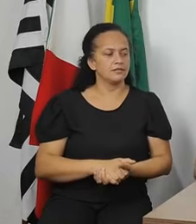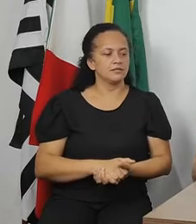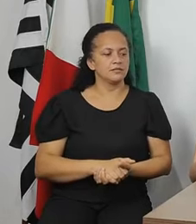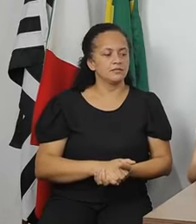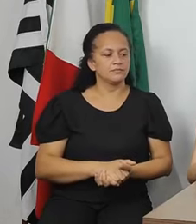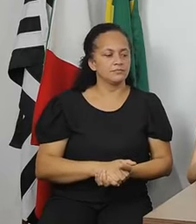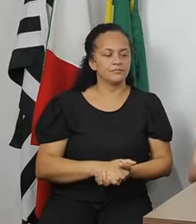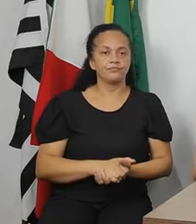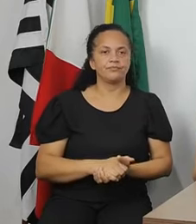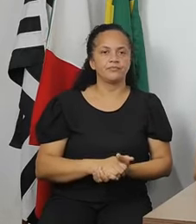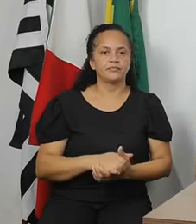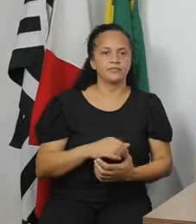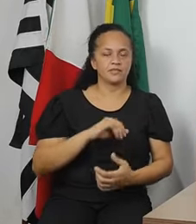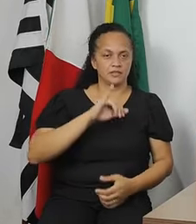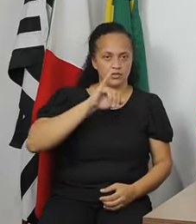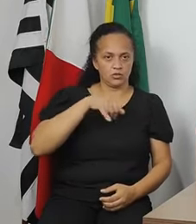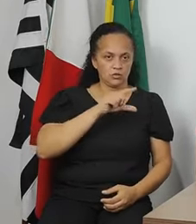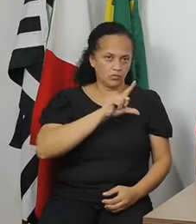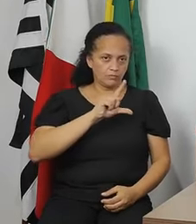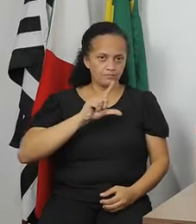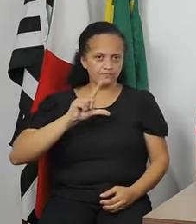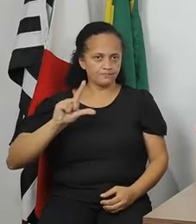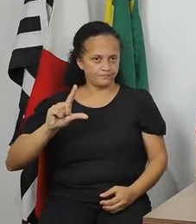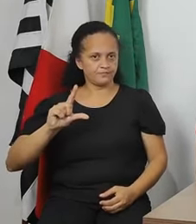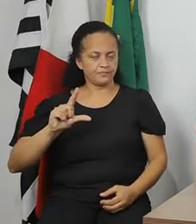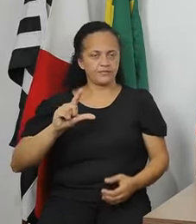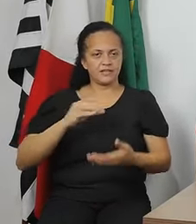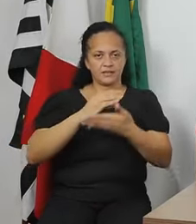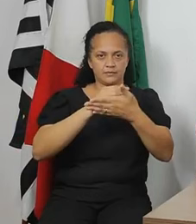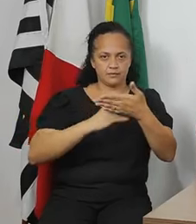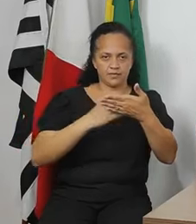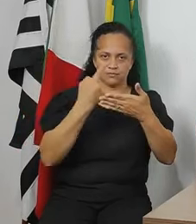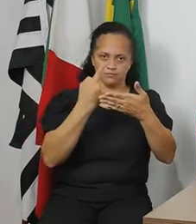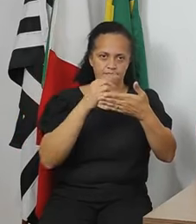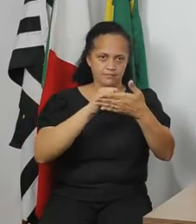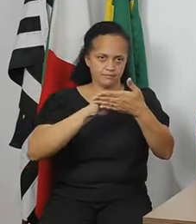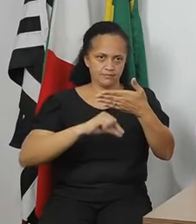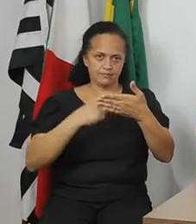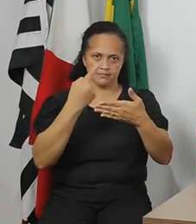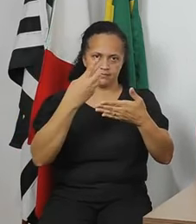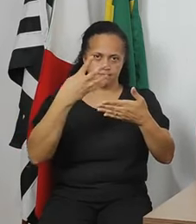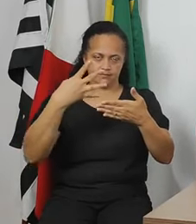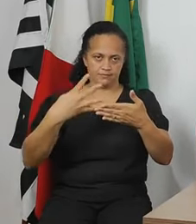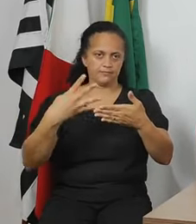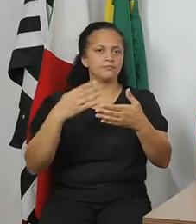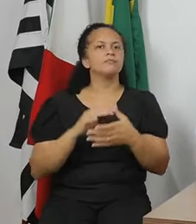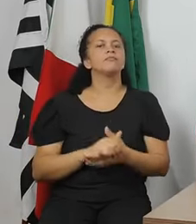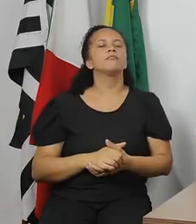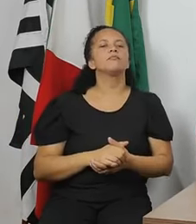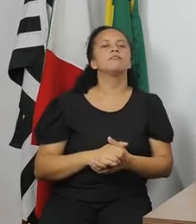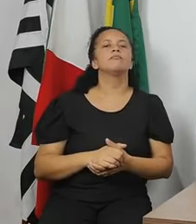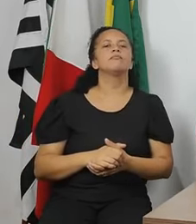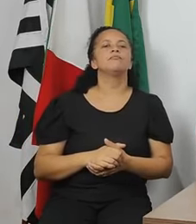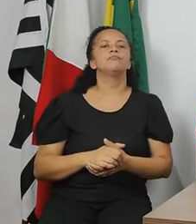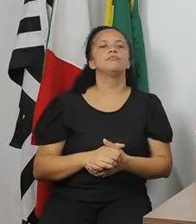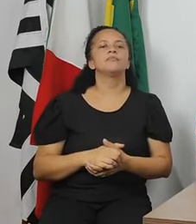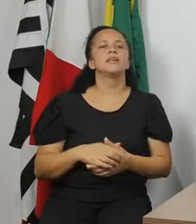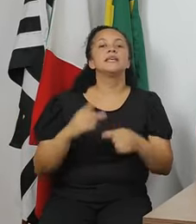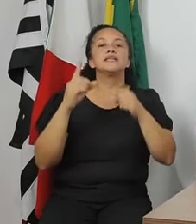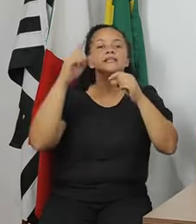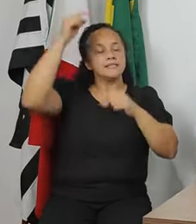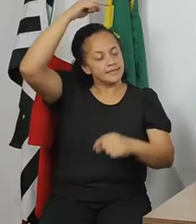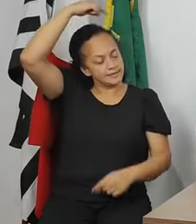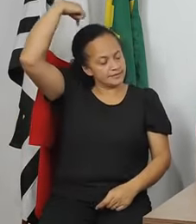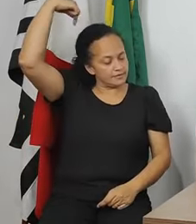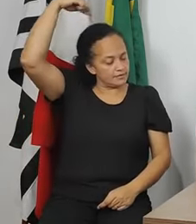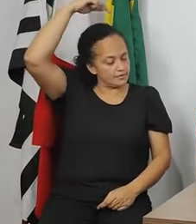de Joel, capítulo 1, versículo 14, fala assim, ó: santificai um jejum, convocai